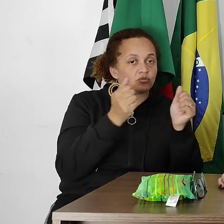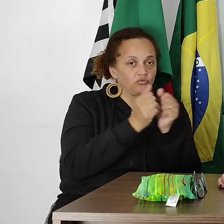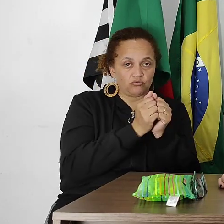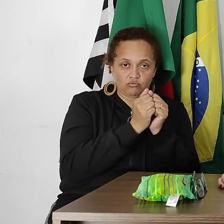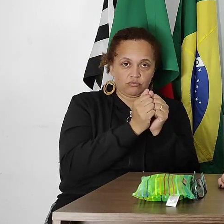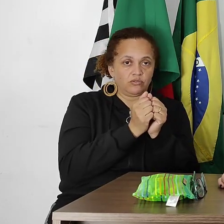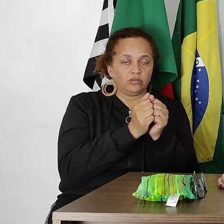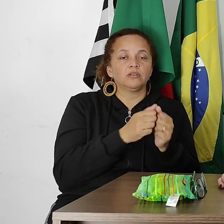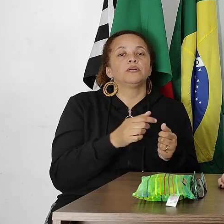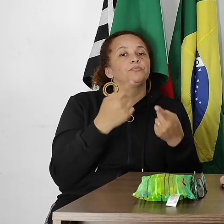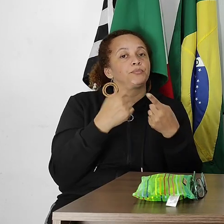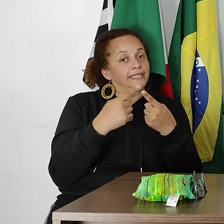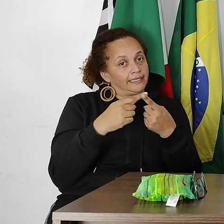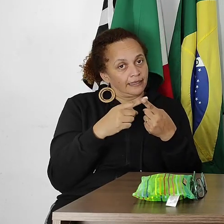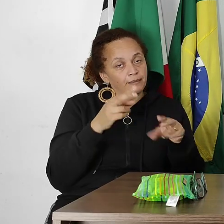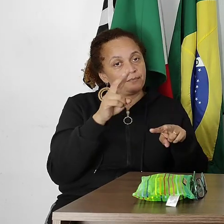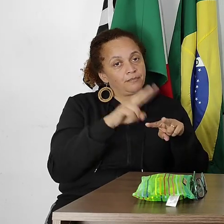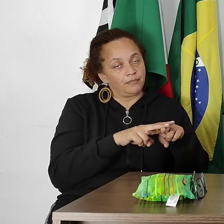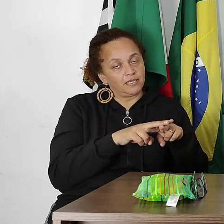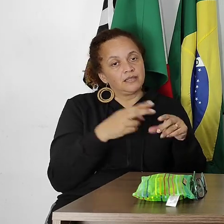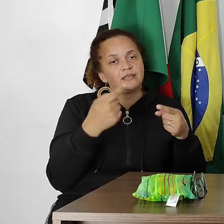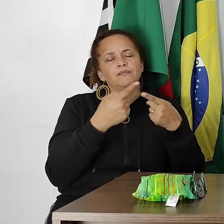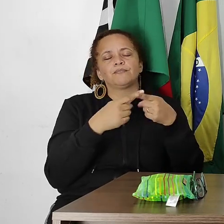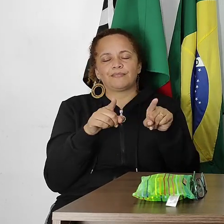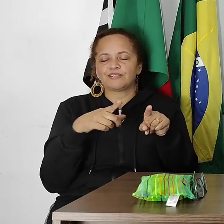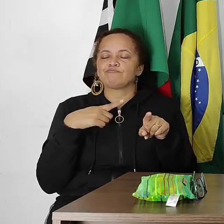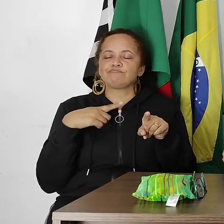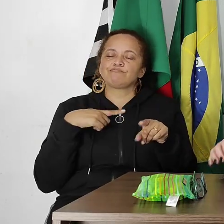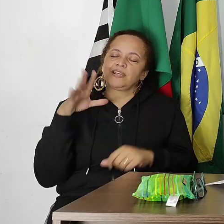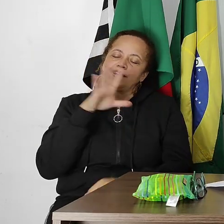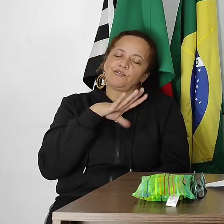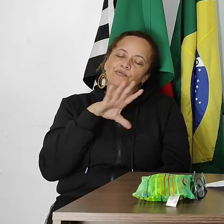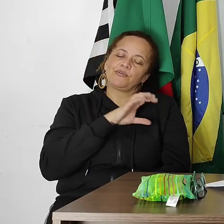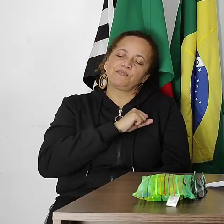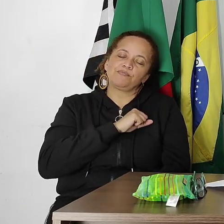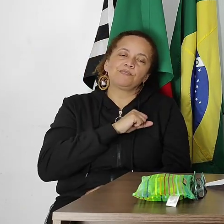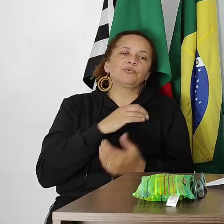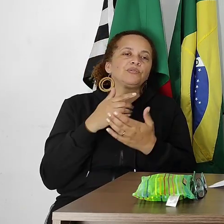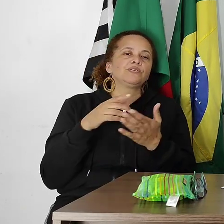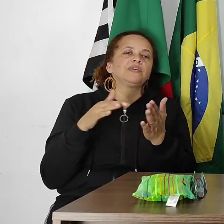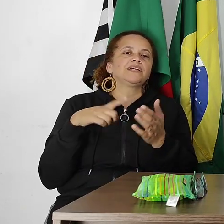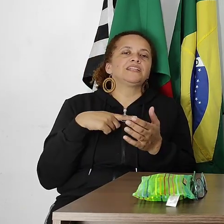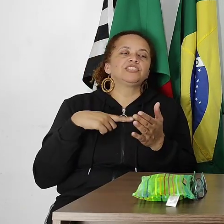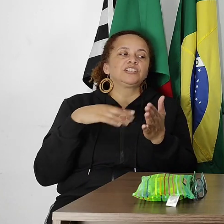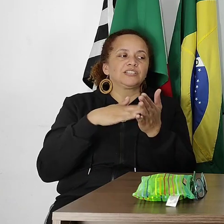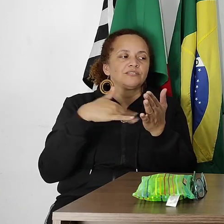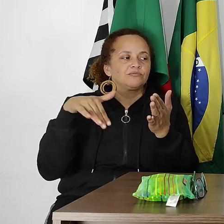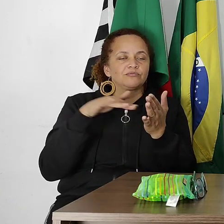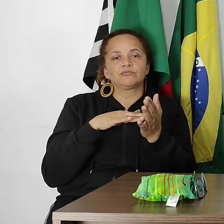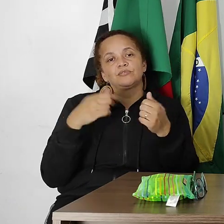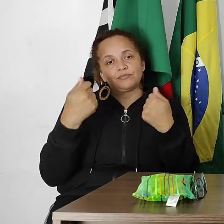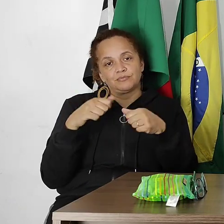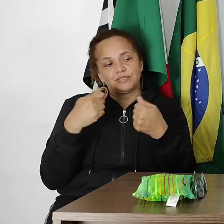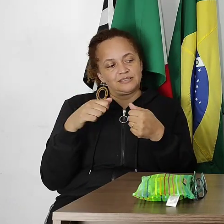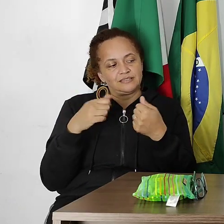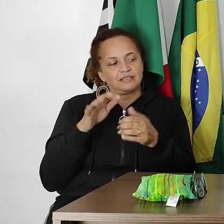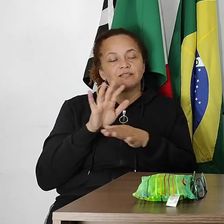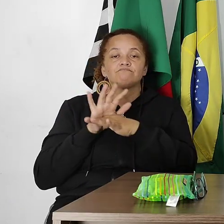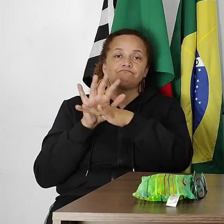tudo o que ele queria, tinha tudo que, sabe, uma criança desejava.